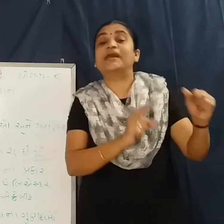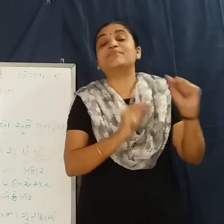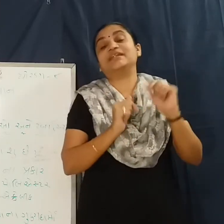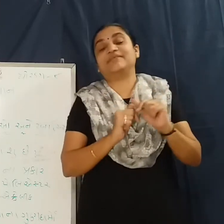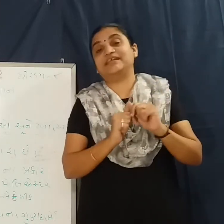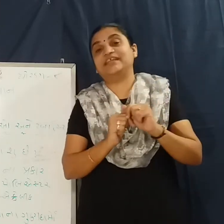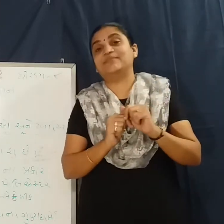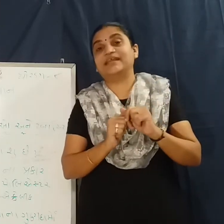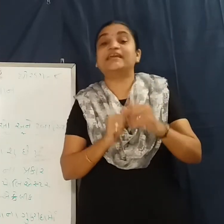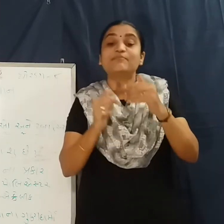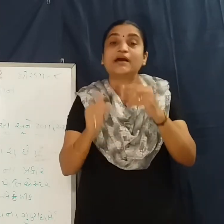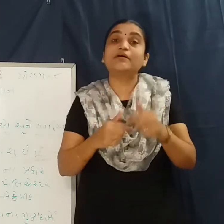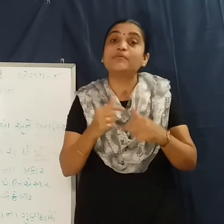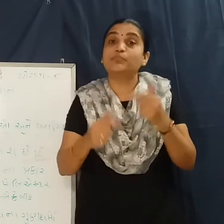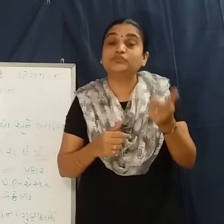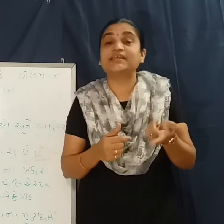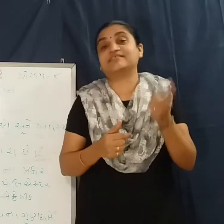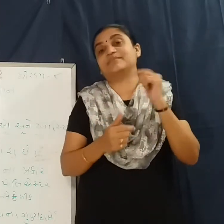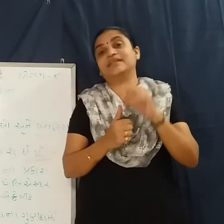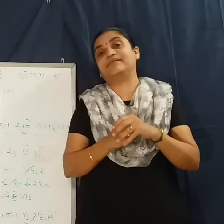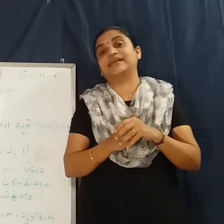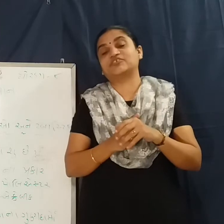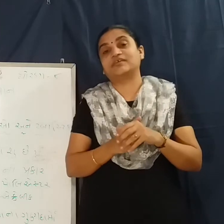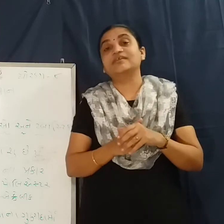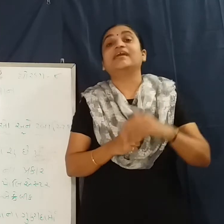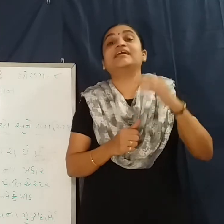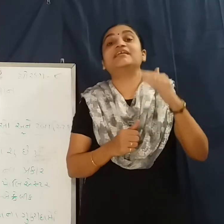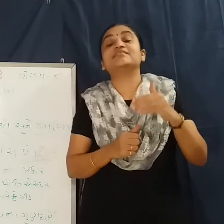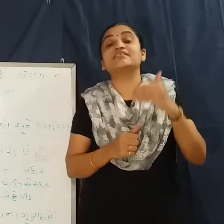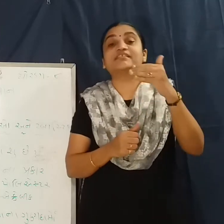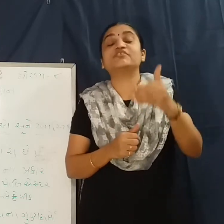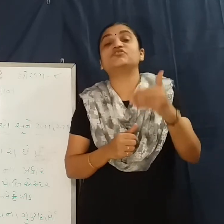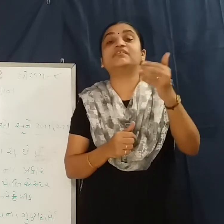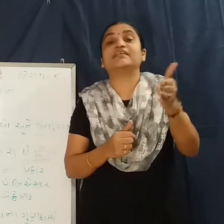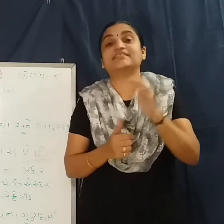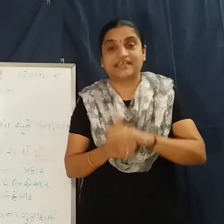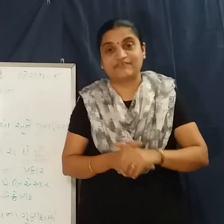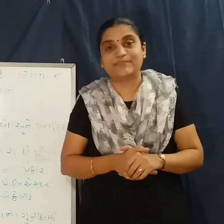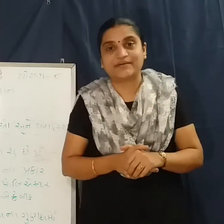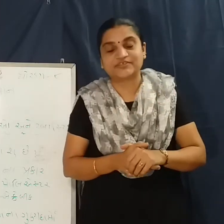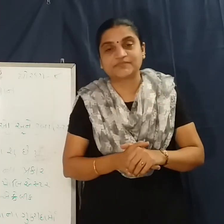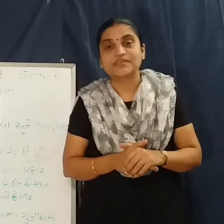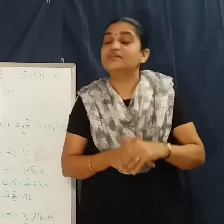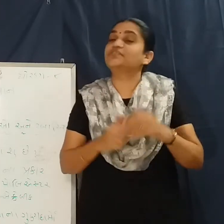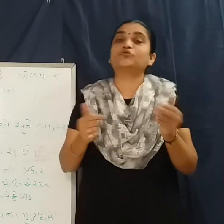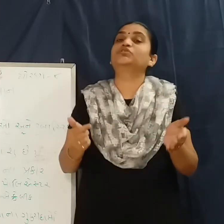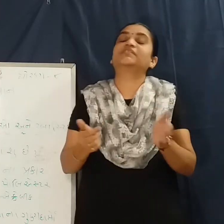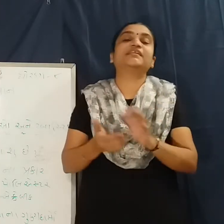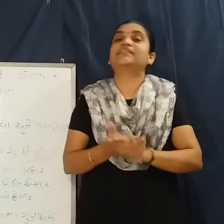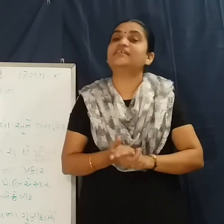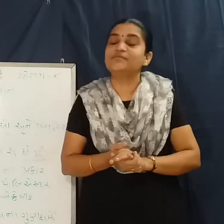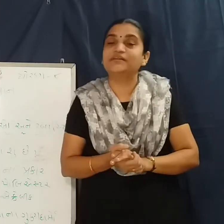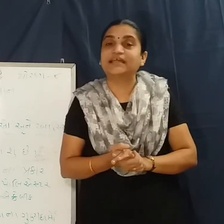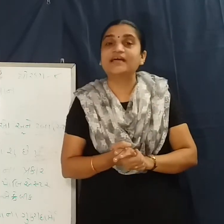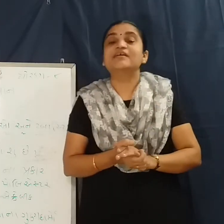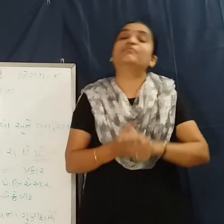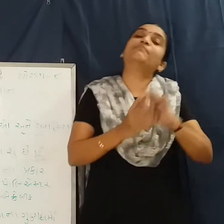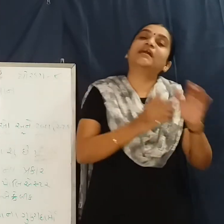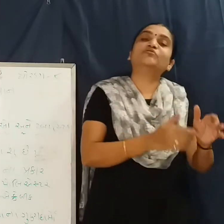દ્વારા બનાવેલા નિર્માણ એટલે કે માનવે પોતે રેસા બનાવેલા છે એને સંશ્લેષિત રેસા કહેવામાં આવે છે, જે કુદરતી રીતે નથી મળતા પણ માનવ